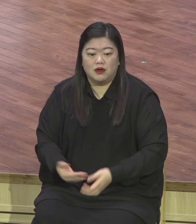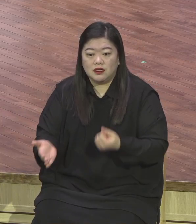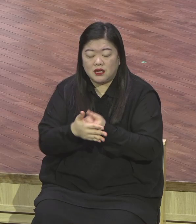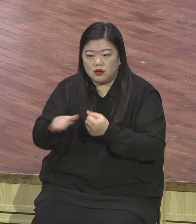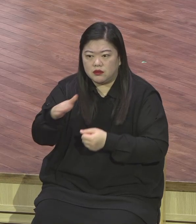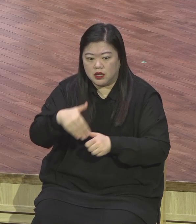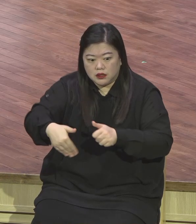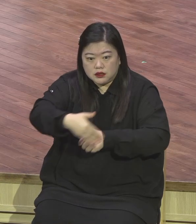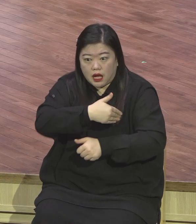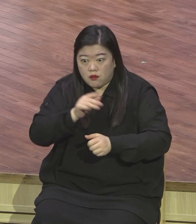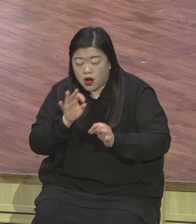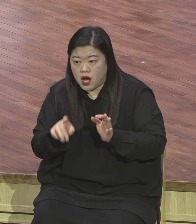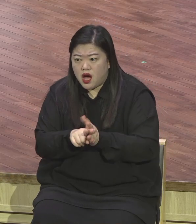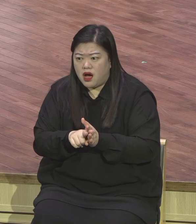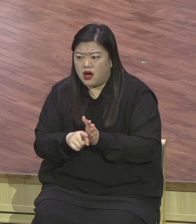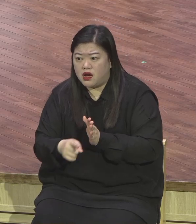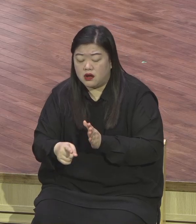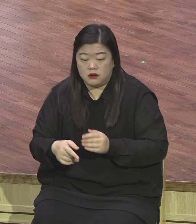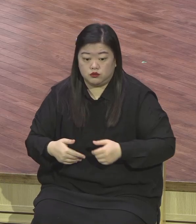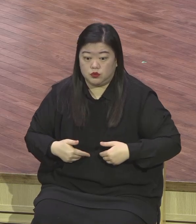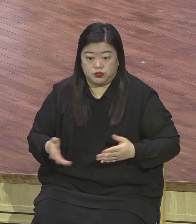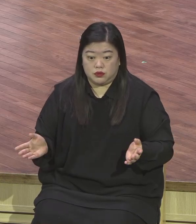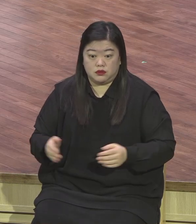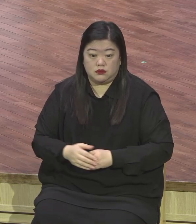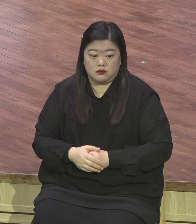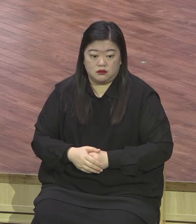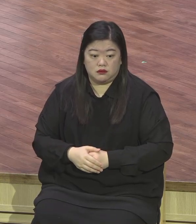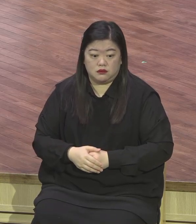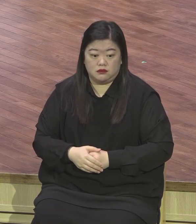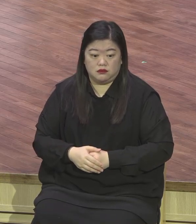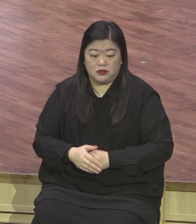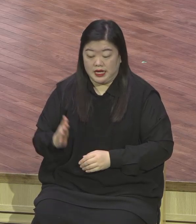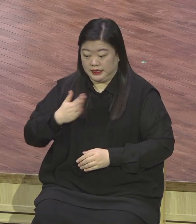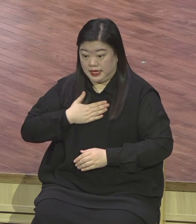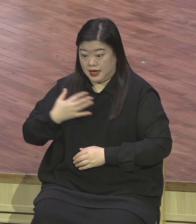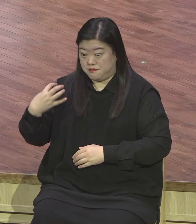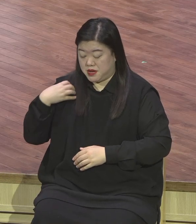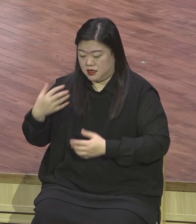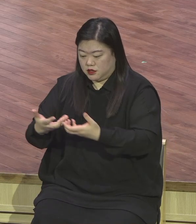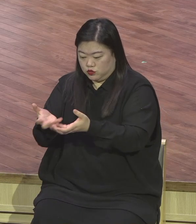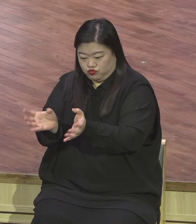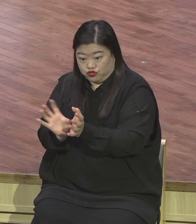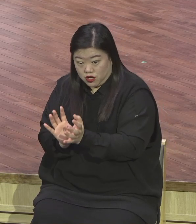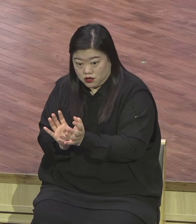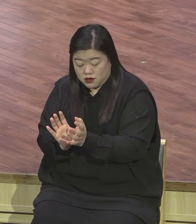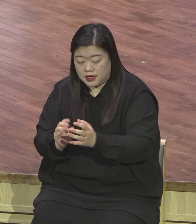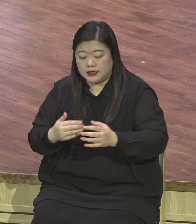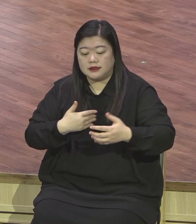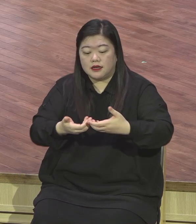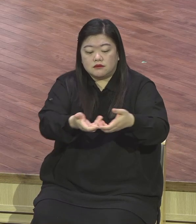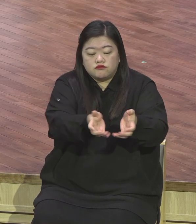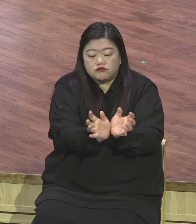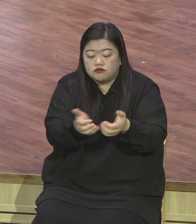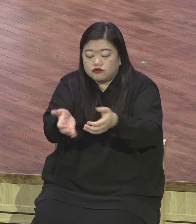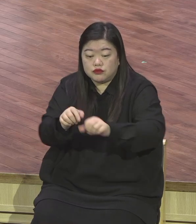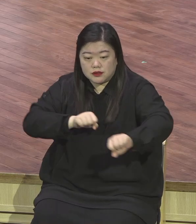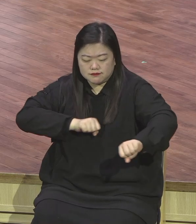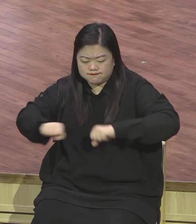이유가 없어요 여러분이 교회 각 기관에서 각 부수에서 복음을 위해서 그렇게 섬기는 그 모습을